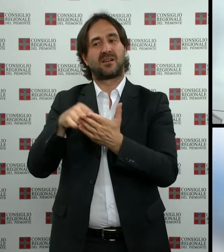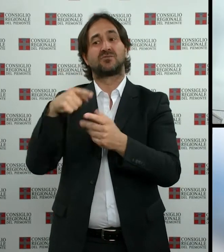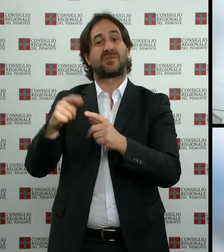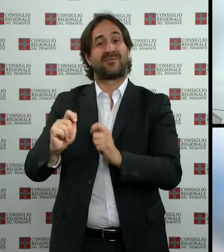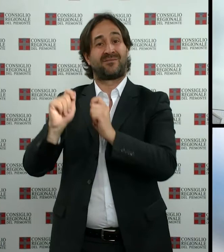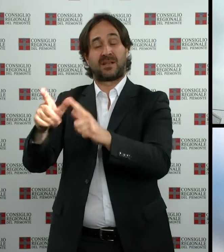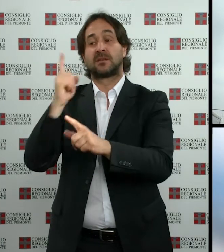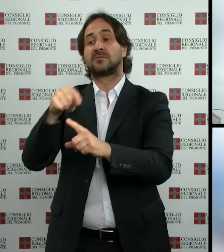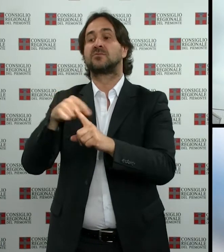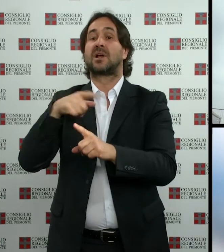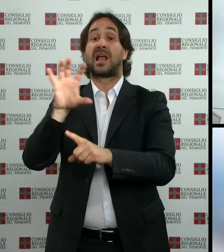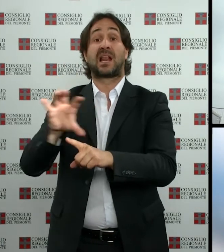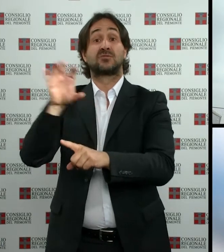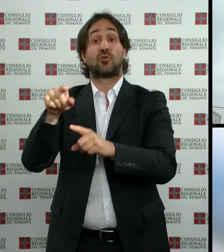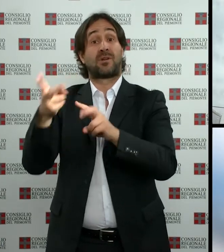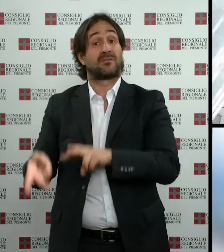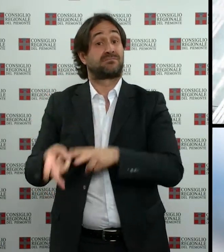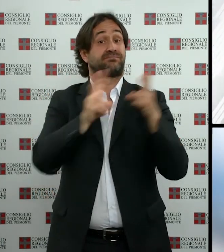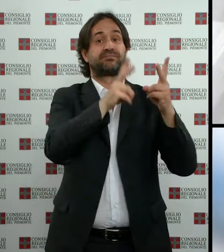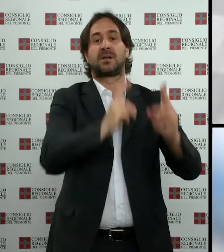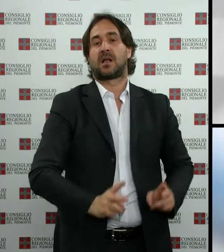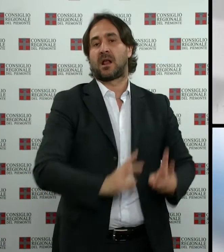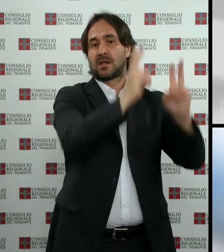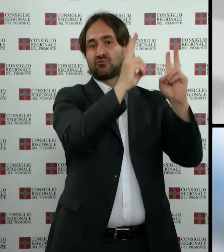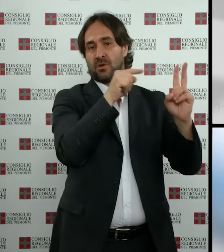nel grattacielo la nuova sede. In breve.